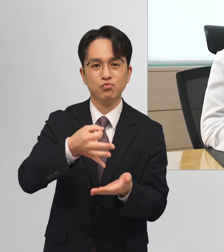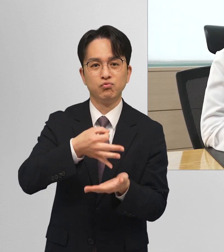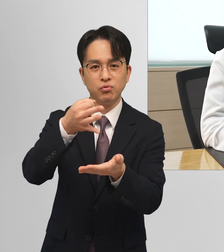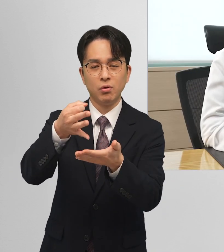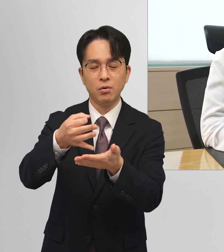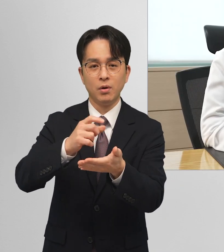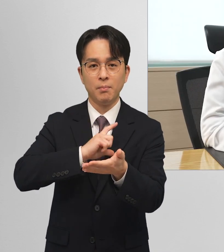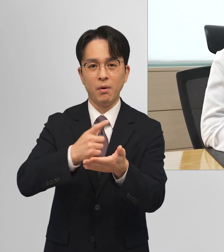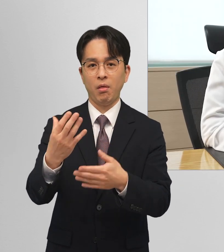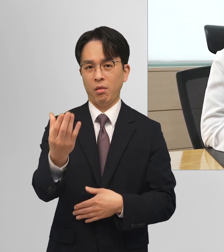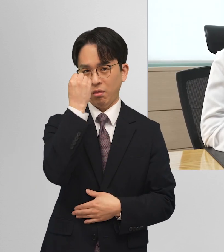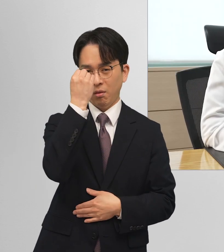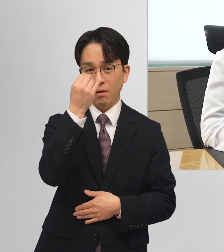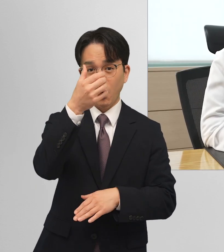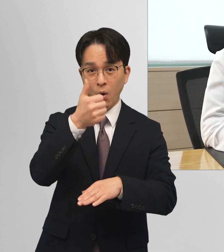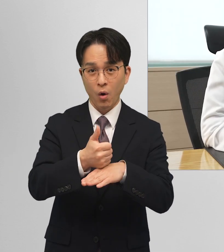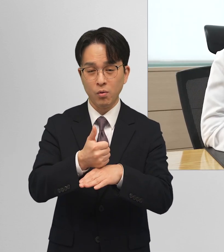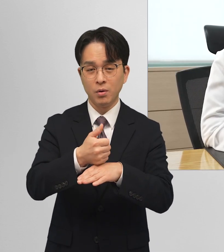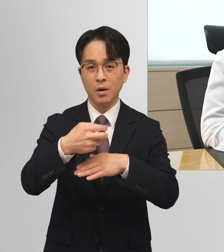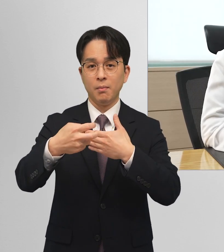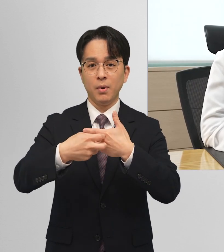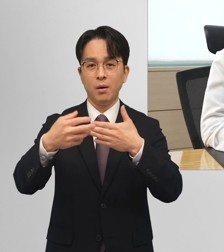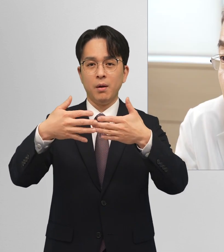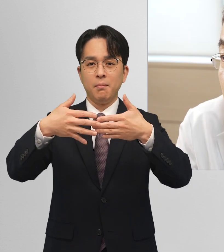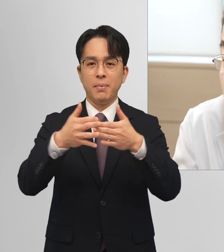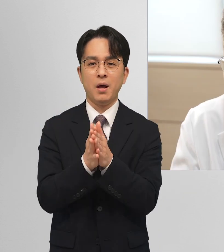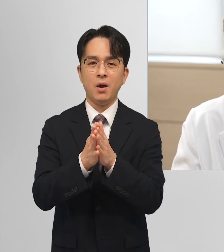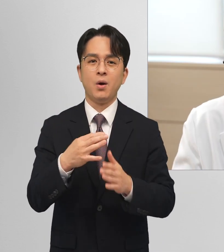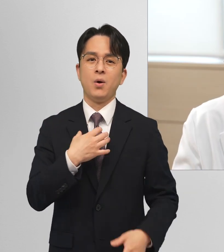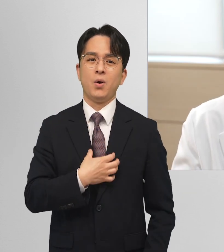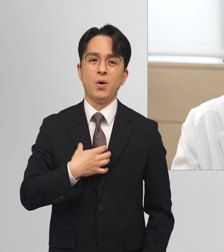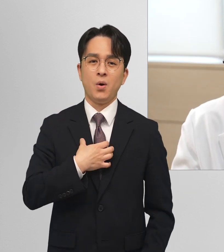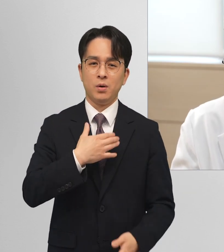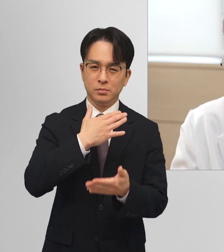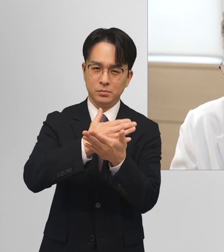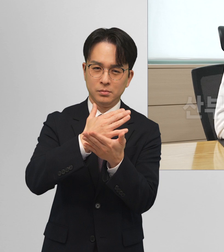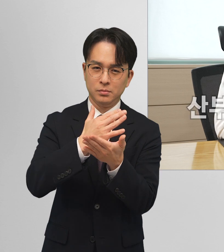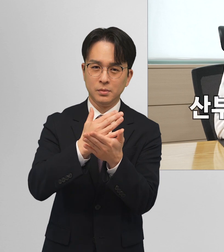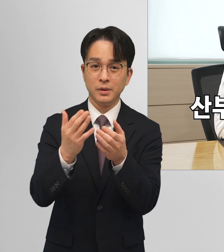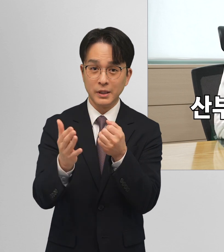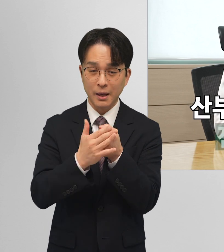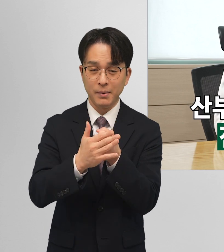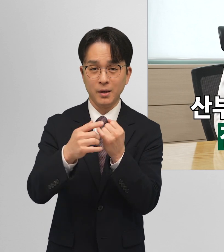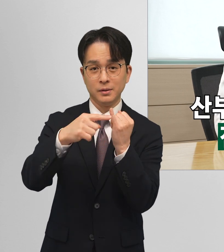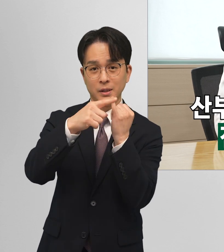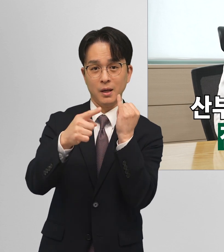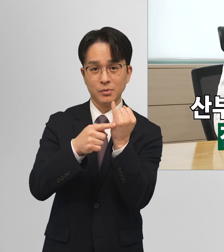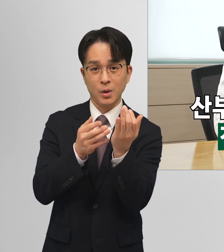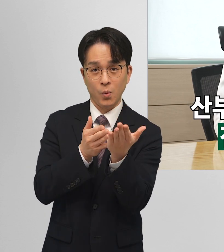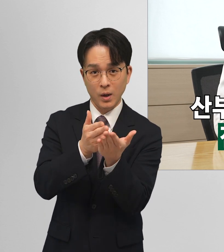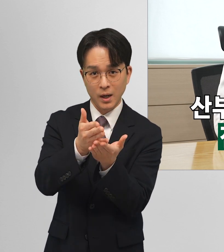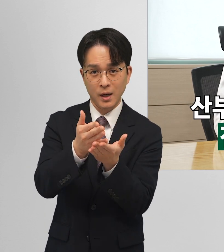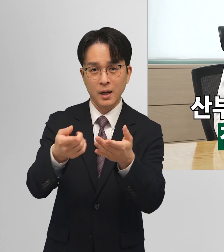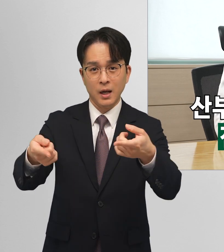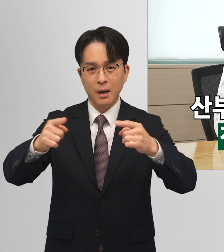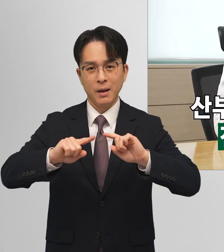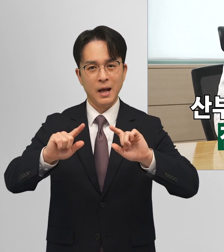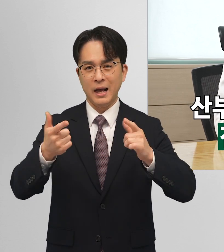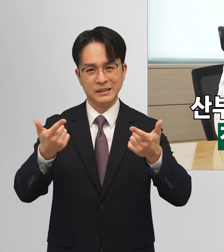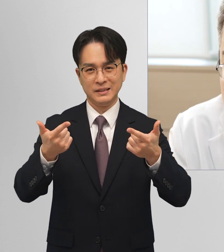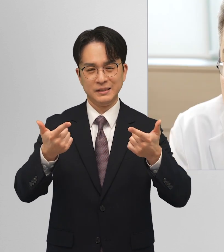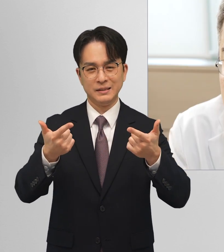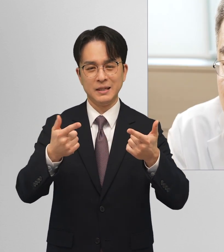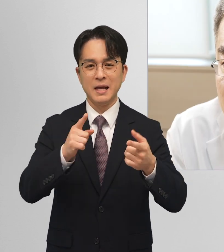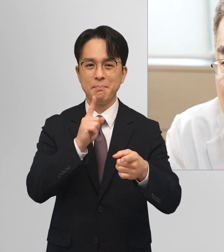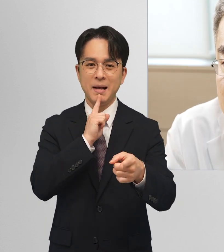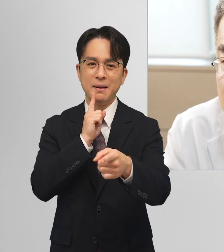되고, 그리고 의사들이 과도한 배상을 물고 면허가 정지되고 병원이 문을 닫게 된다고 하면 산부인과를 선택할 사람들은 많지가 않게